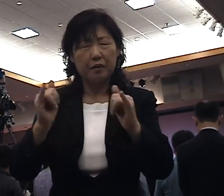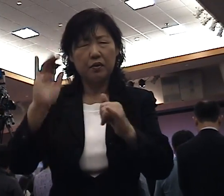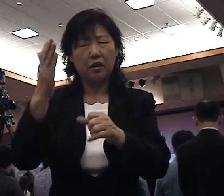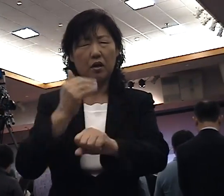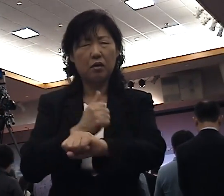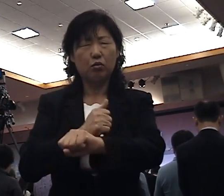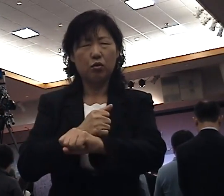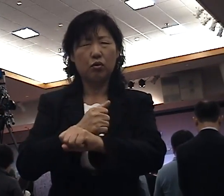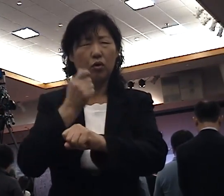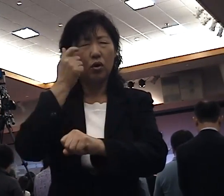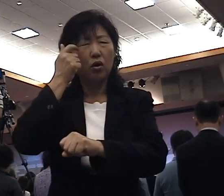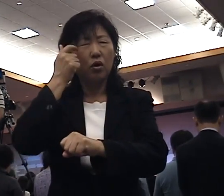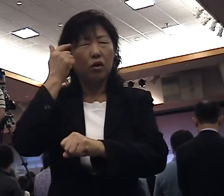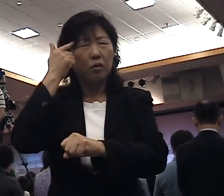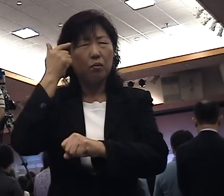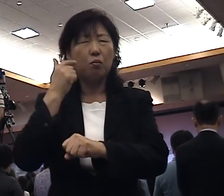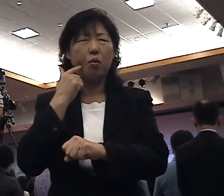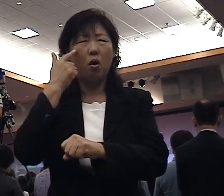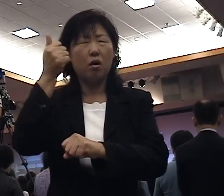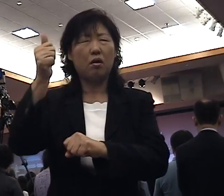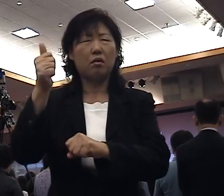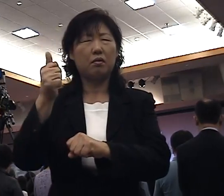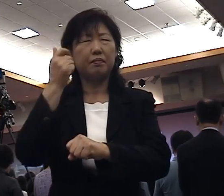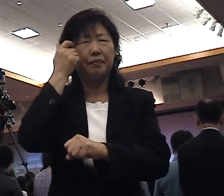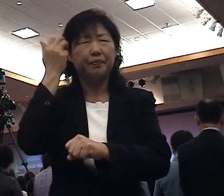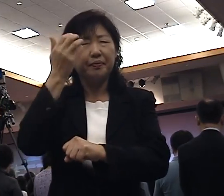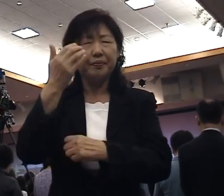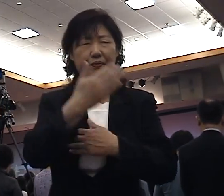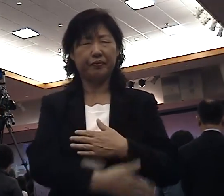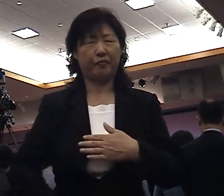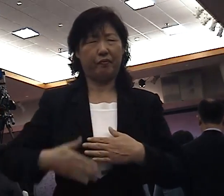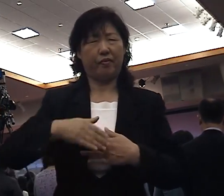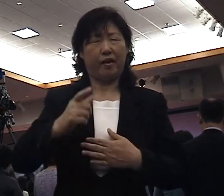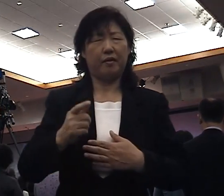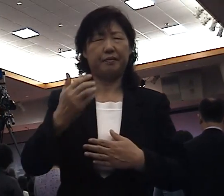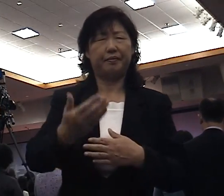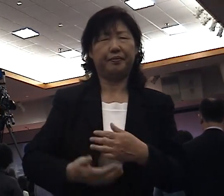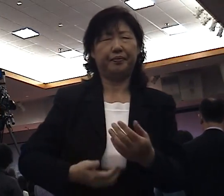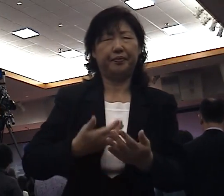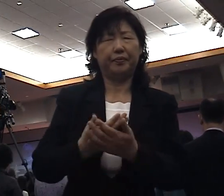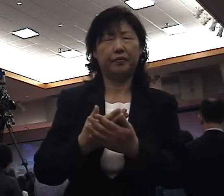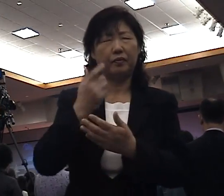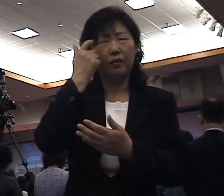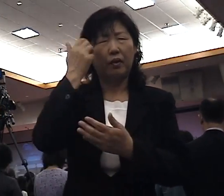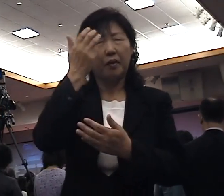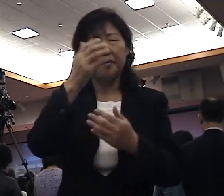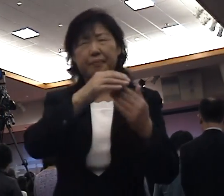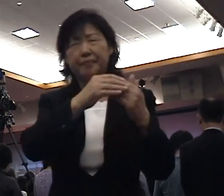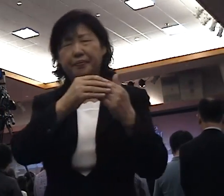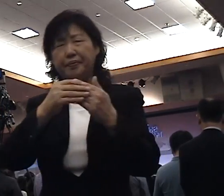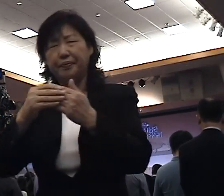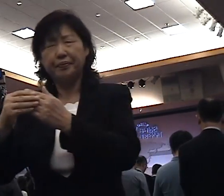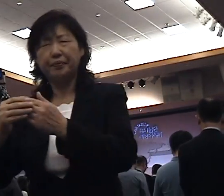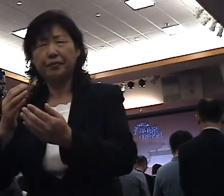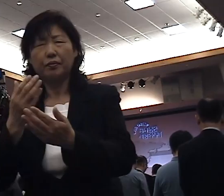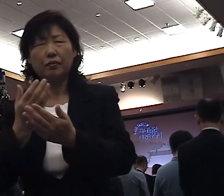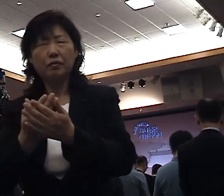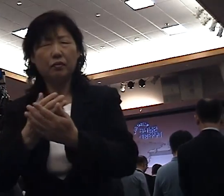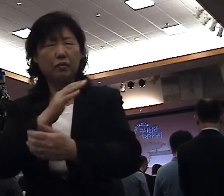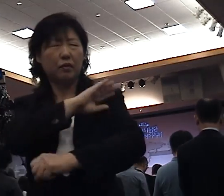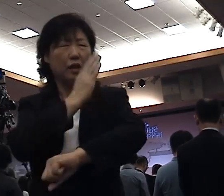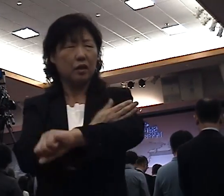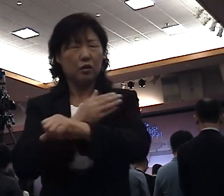붙드시사 영육간에 강건하게 하시고 기도와 성경을 통하여 모든 성도들을 이끄는 데 부족함이 없는 능력의 종이